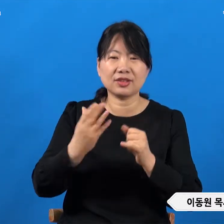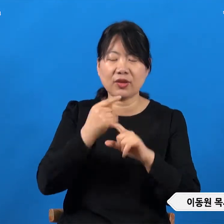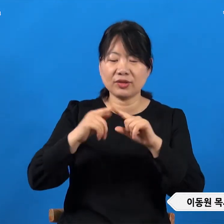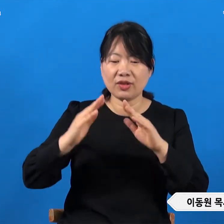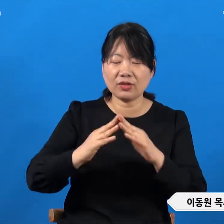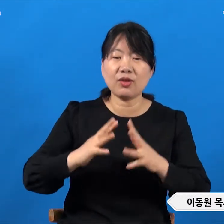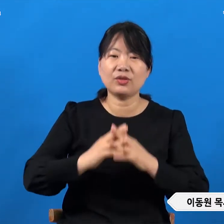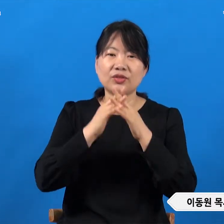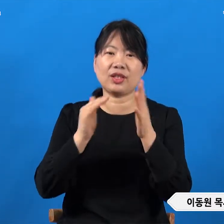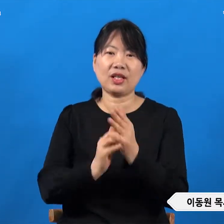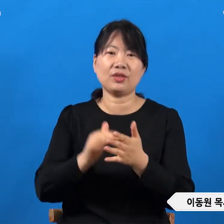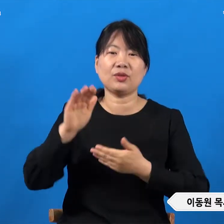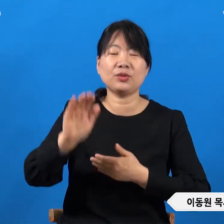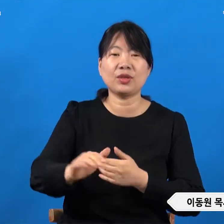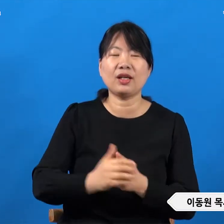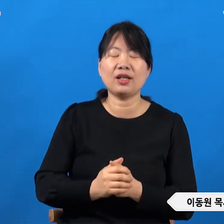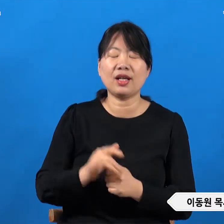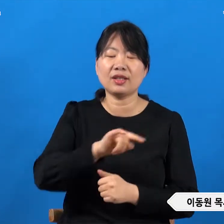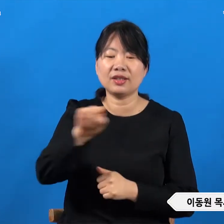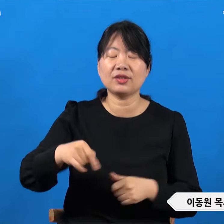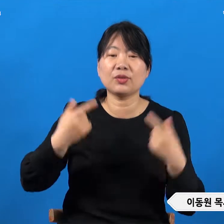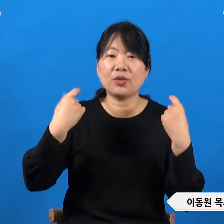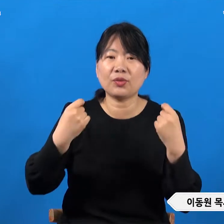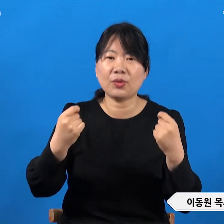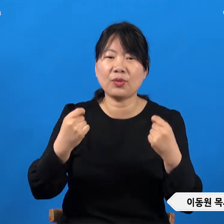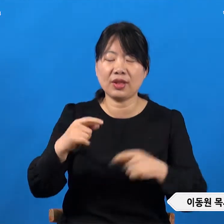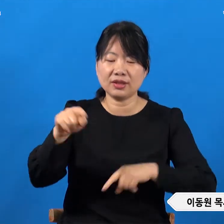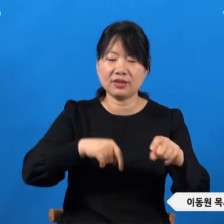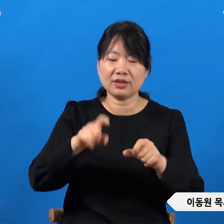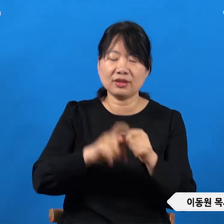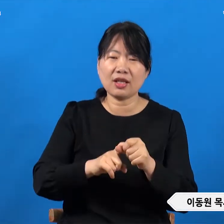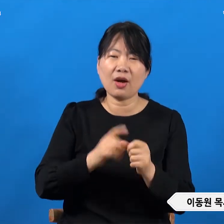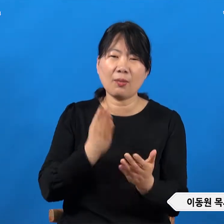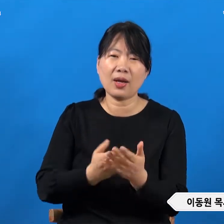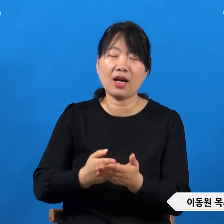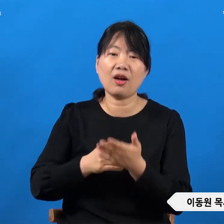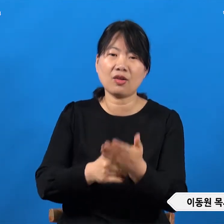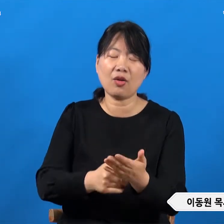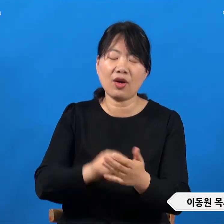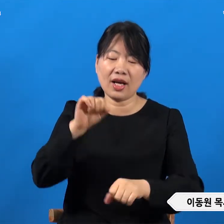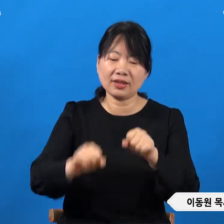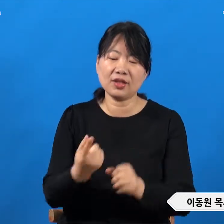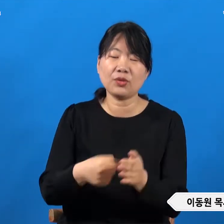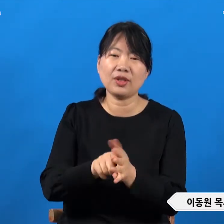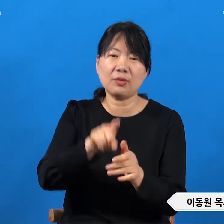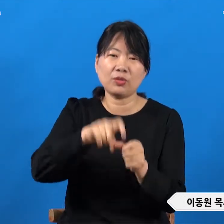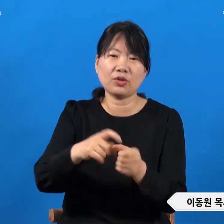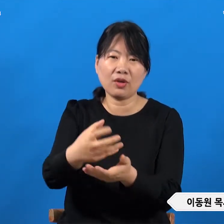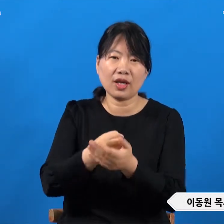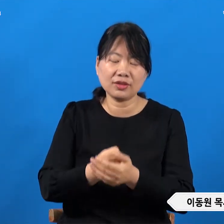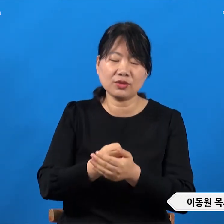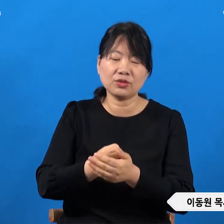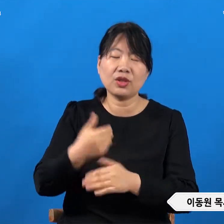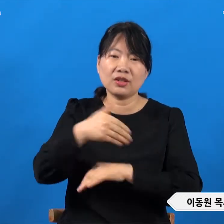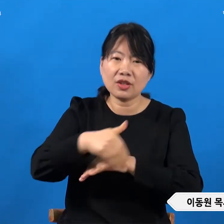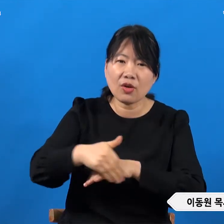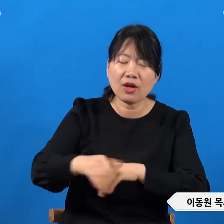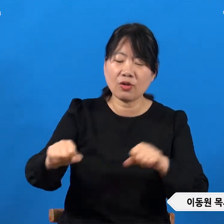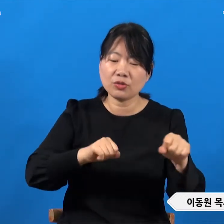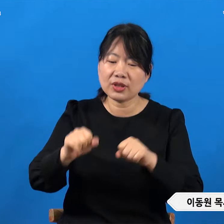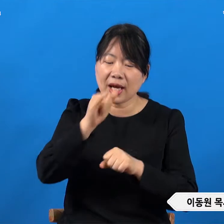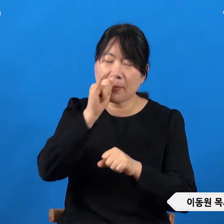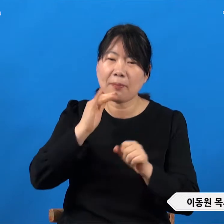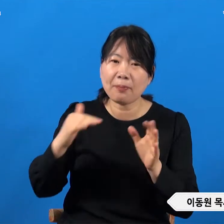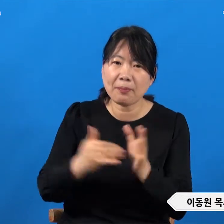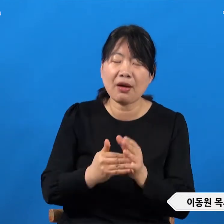성전이 건축된 이후에 그들도 정치적 발언권을 행사하기 위해서 이런 전략을 구사한 것이다 라고 생각을